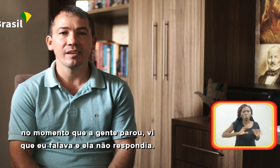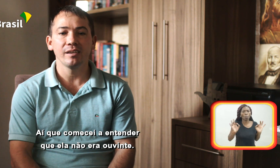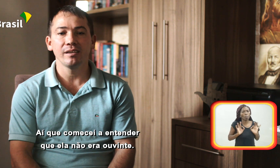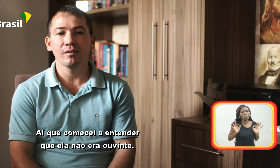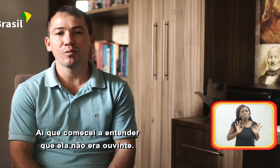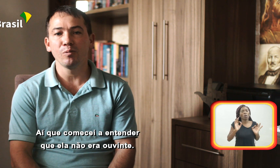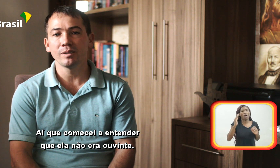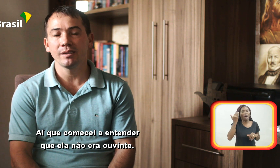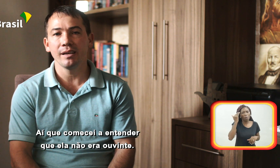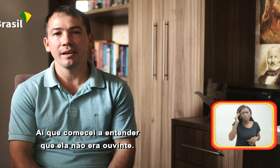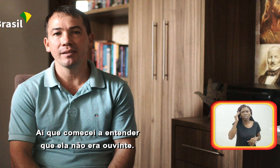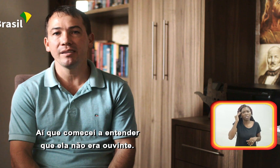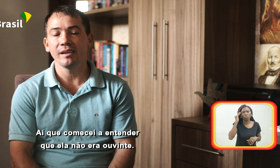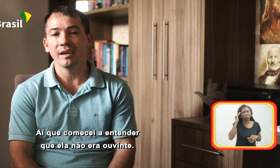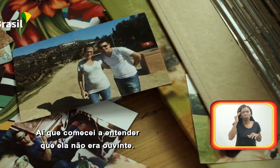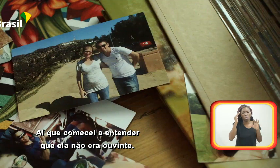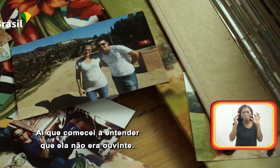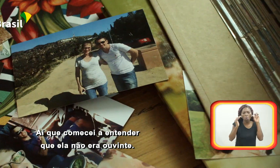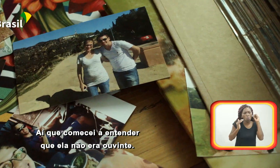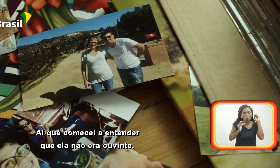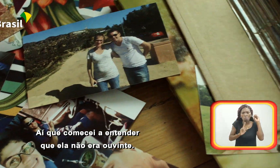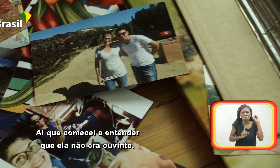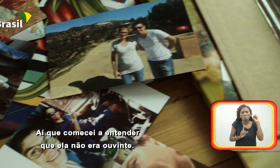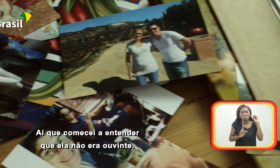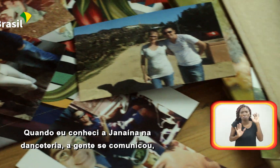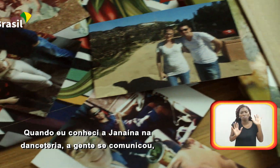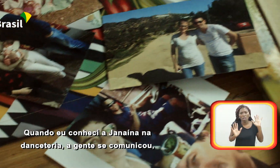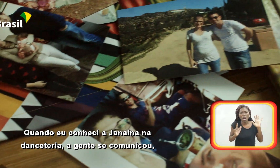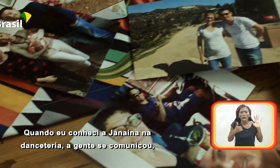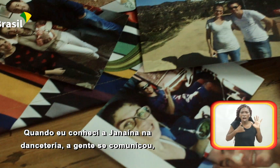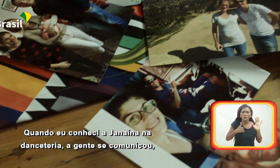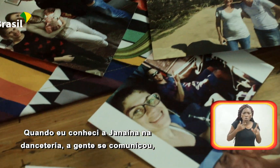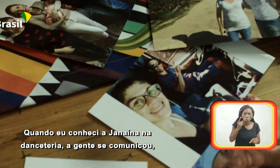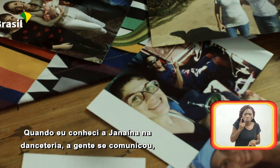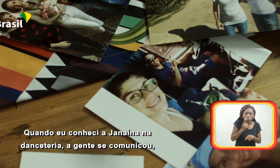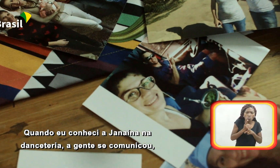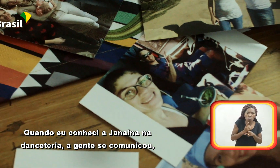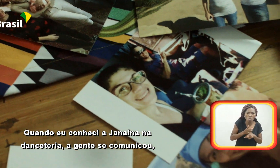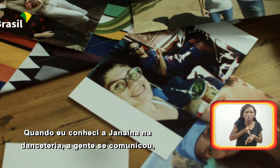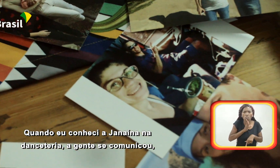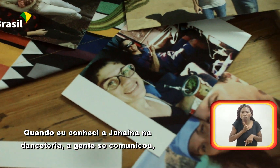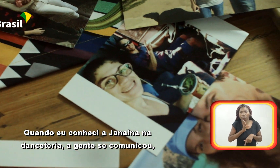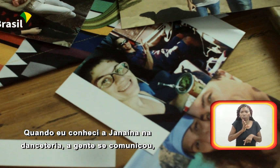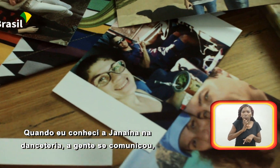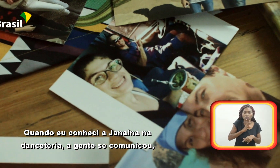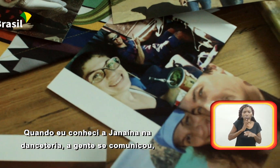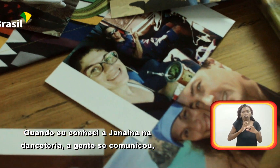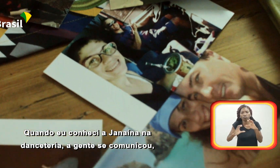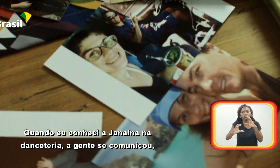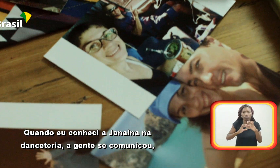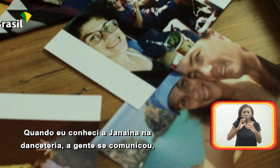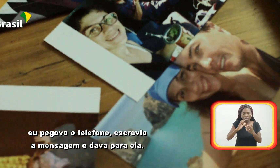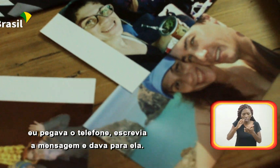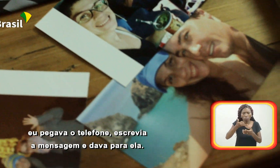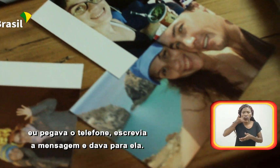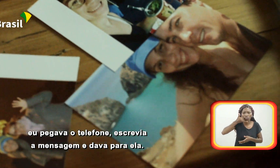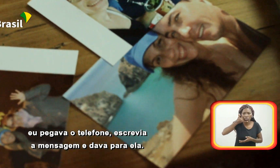que comecei a entender que ela não era ouvinte, né? Quando eu conheci a Janaína na danceteria, a gente se comunicou, eu pegava o telefone,